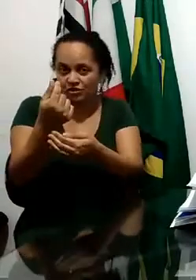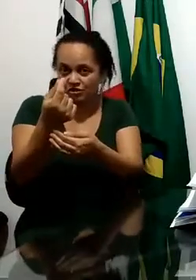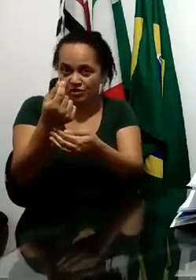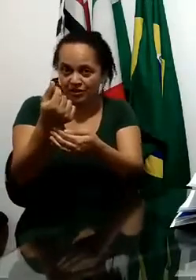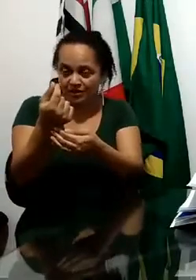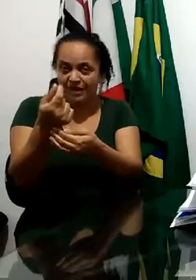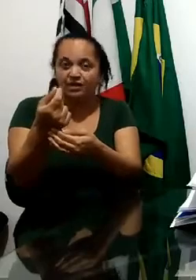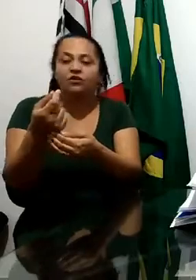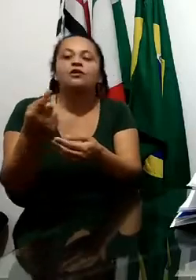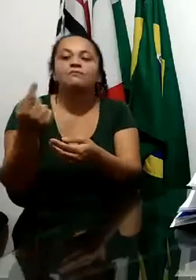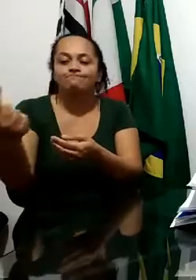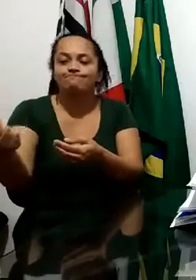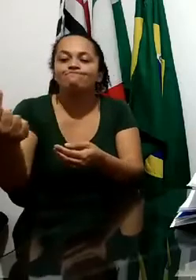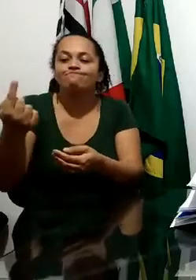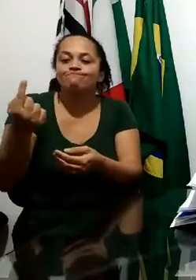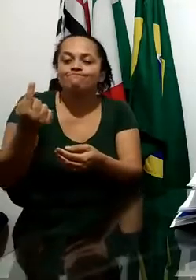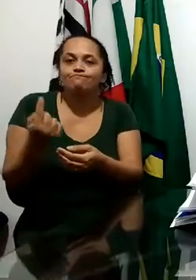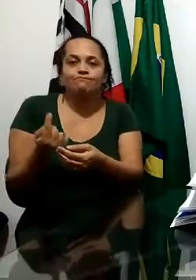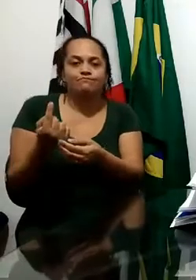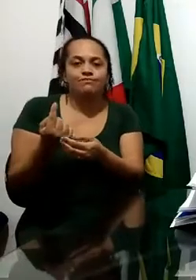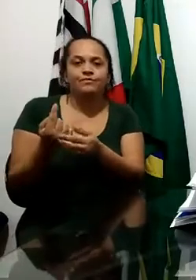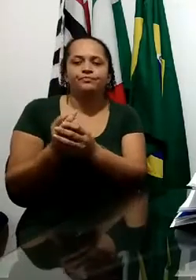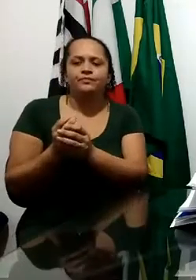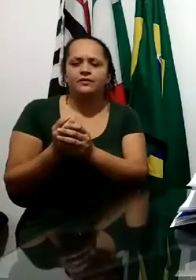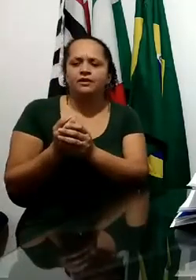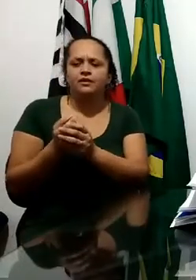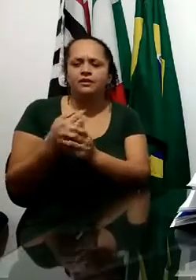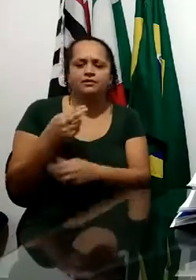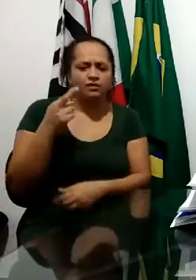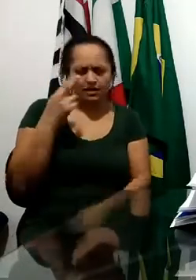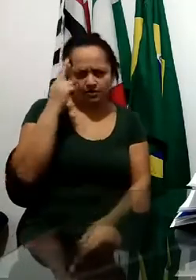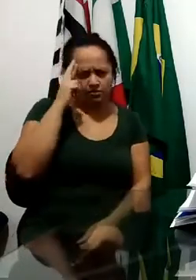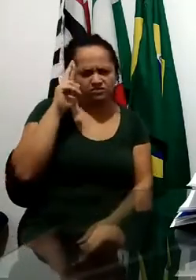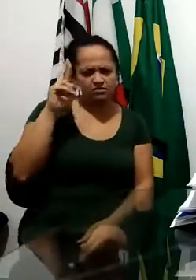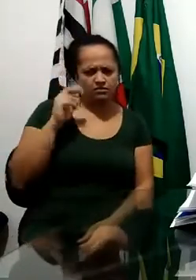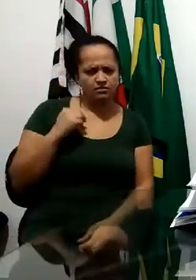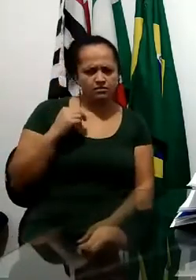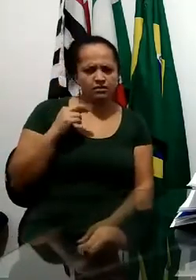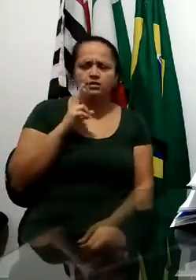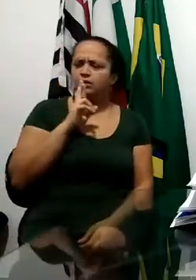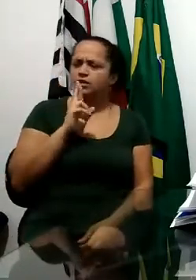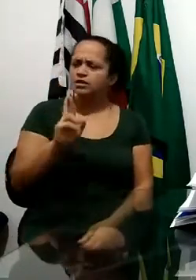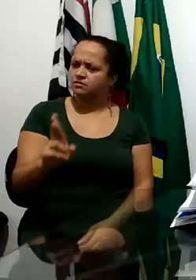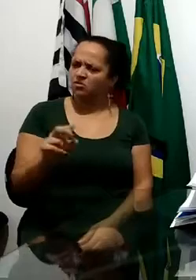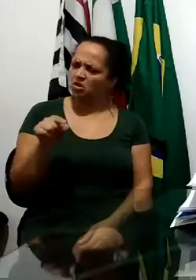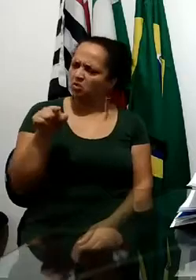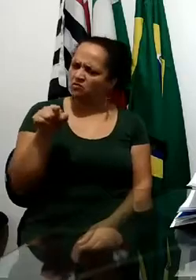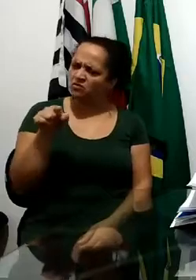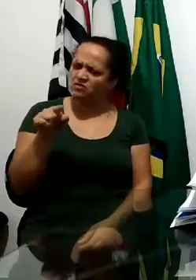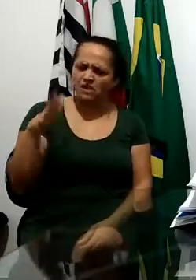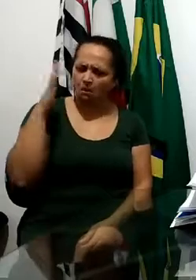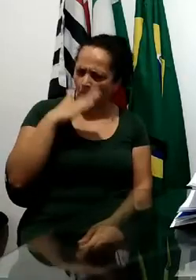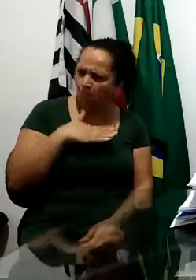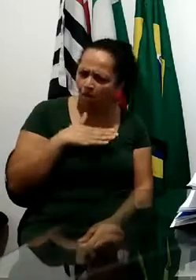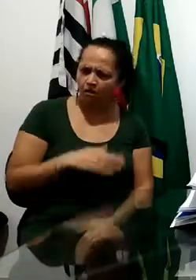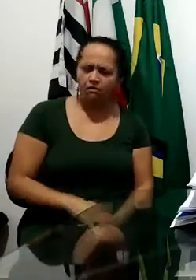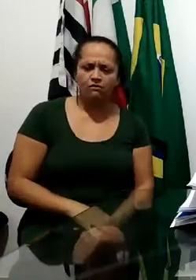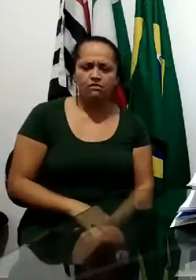Aqui tens o que é teu. Respondeu-lhe, porém, o Senhor: servo mau e